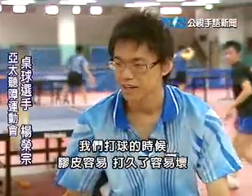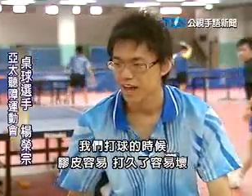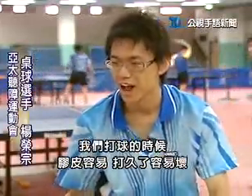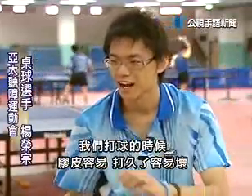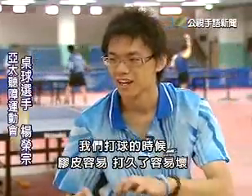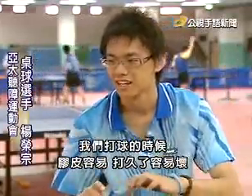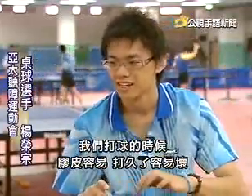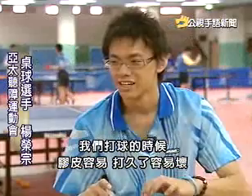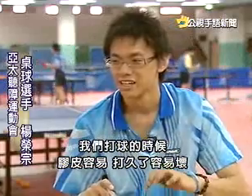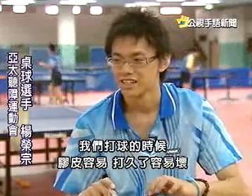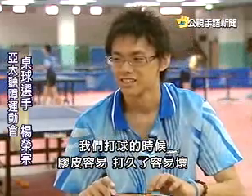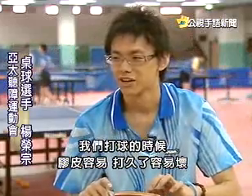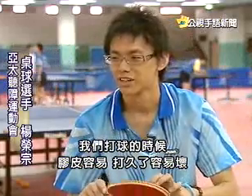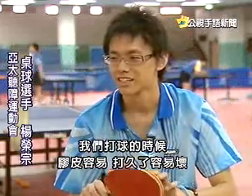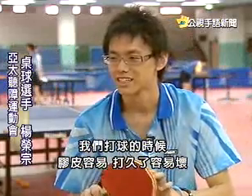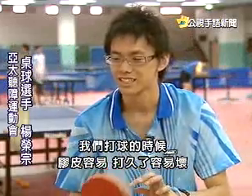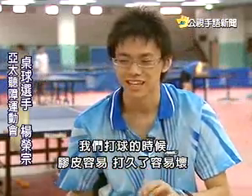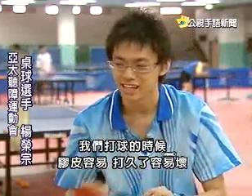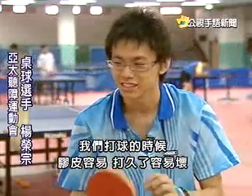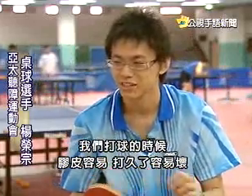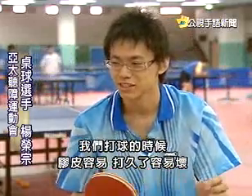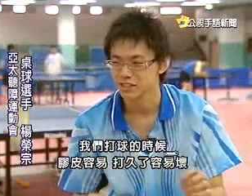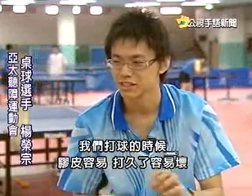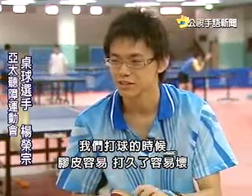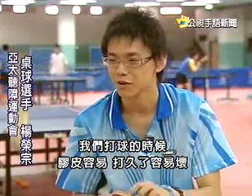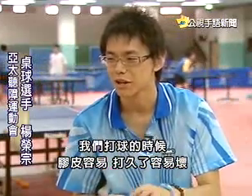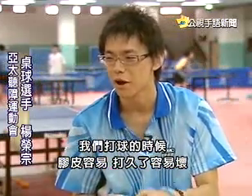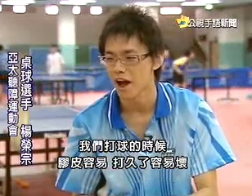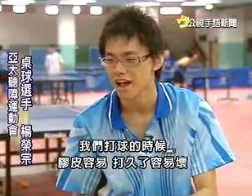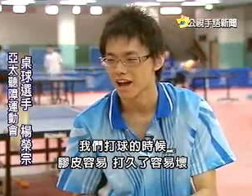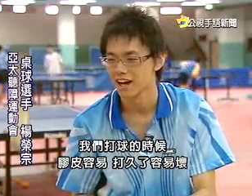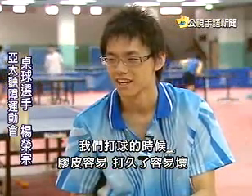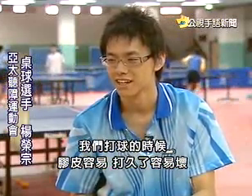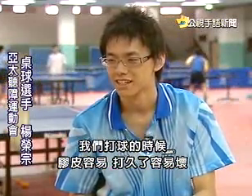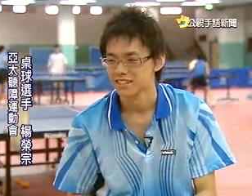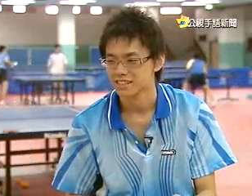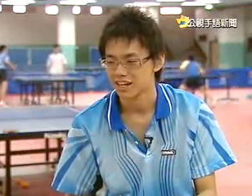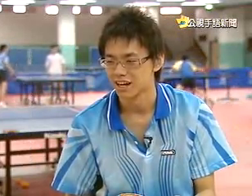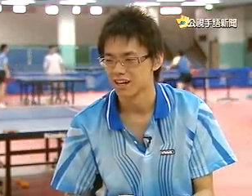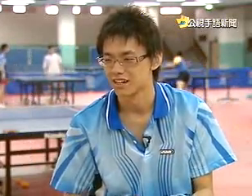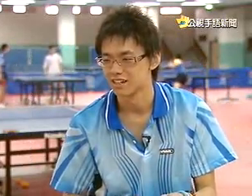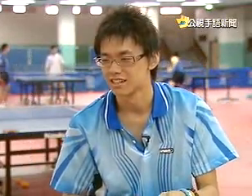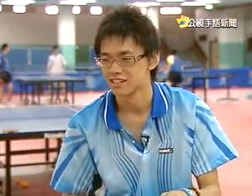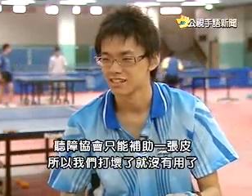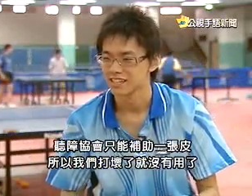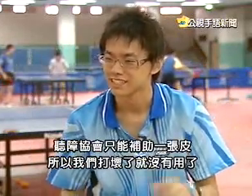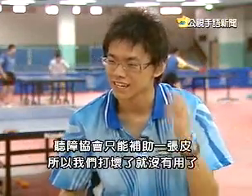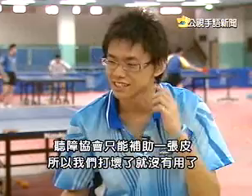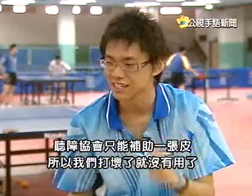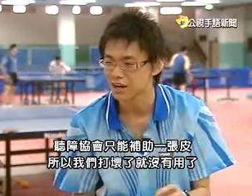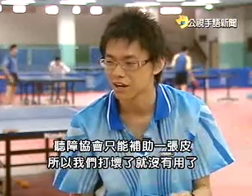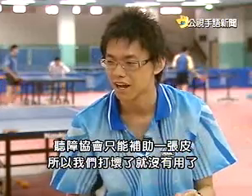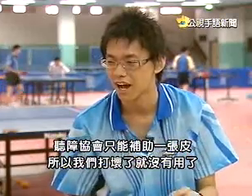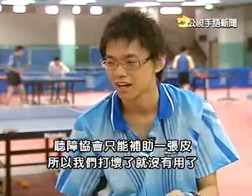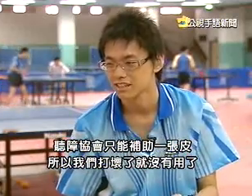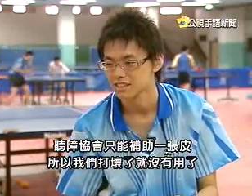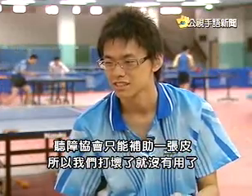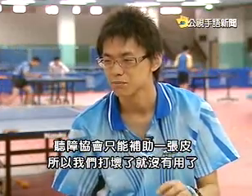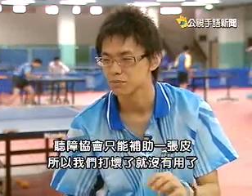啊，容易打褶就容易坏啊。然后听障协会啊，只能补